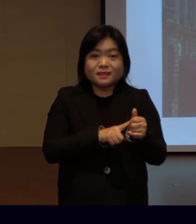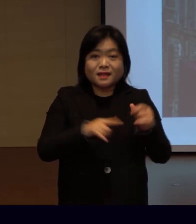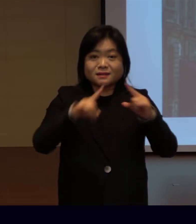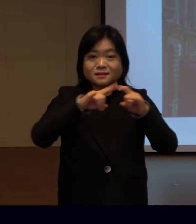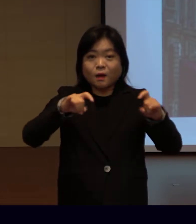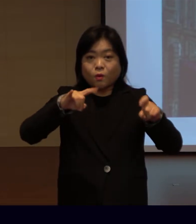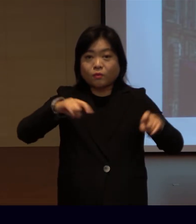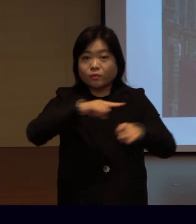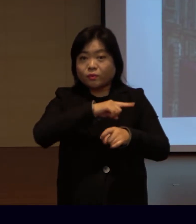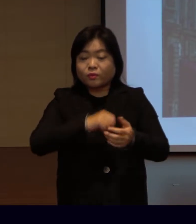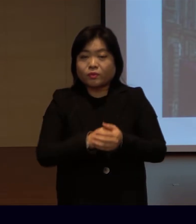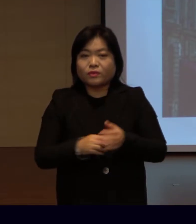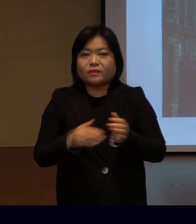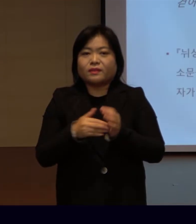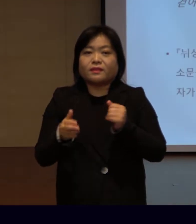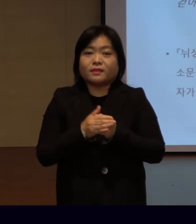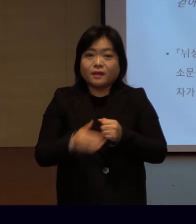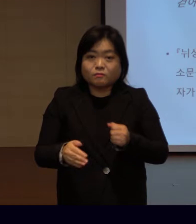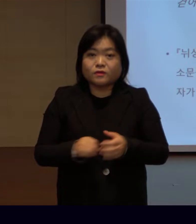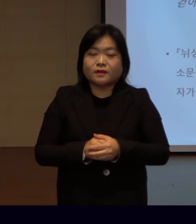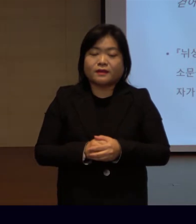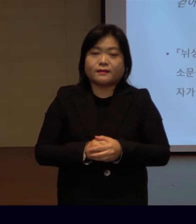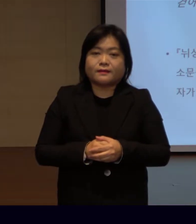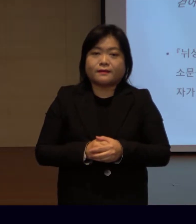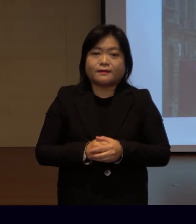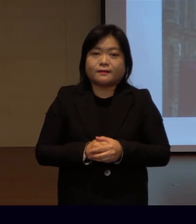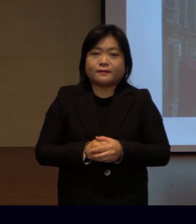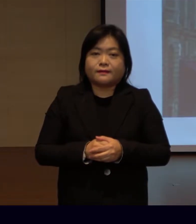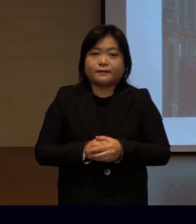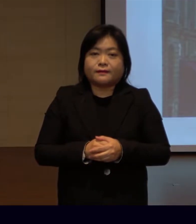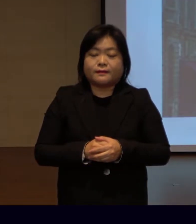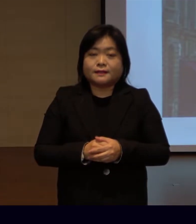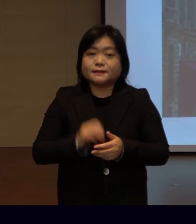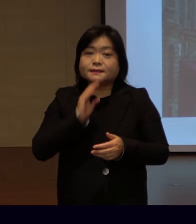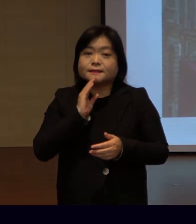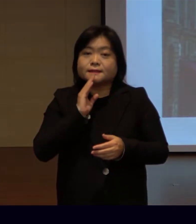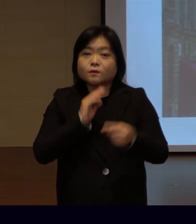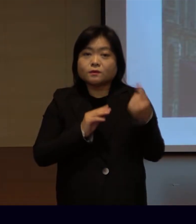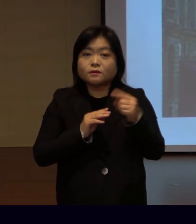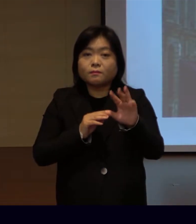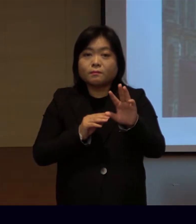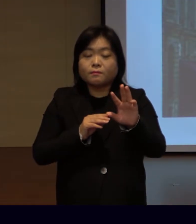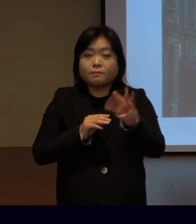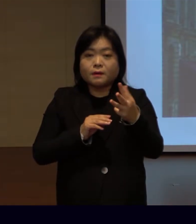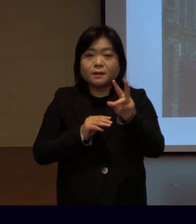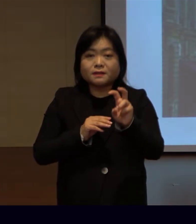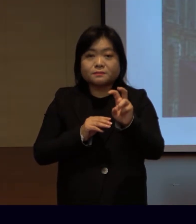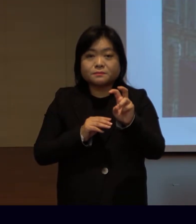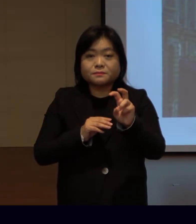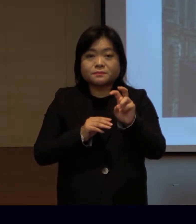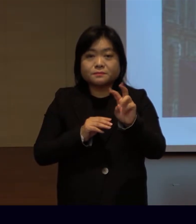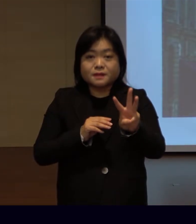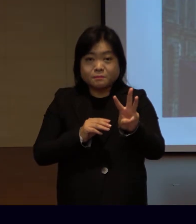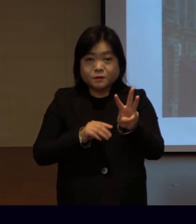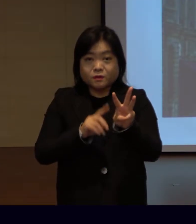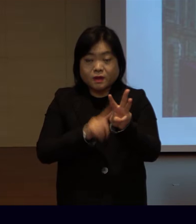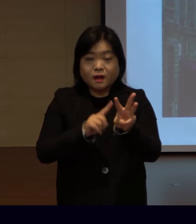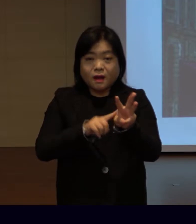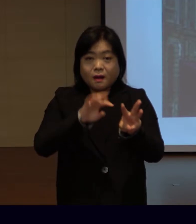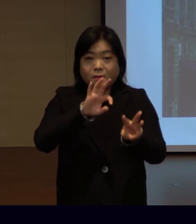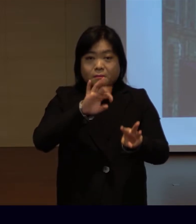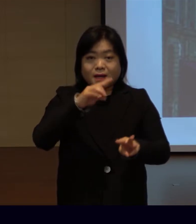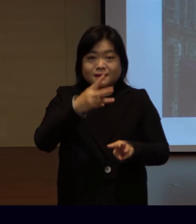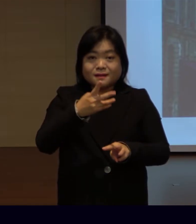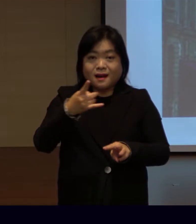사원입니다. 그리고 여기 없는데요. 실제로 1823년에 그 마들렌느 그러니까